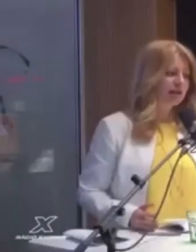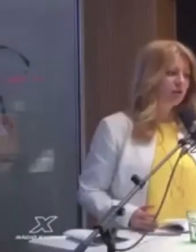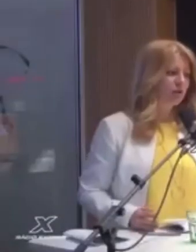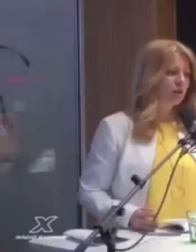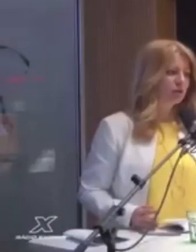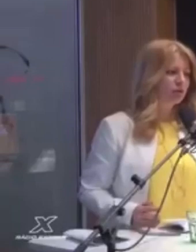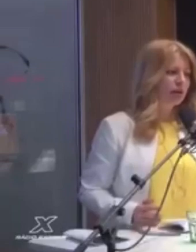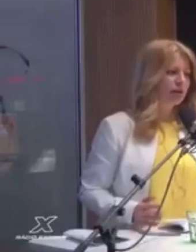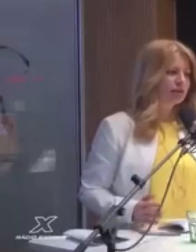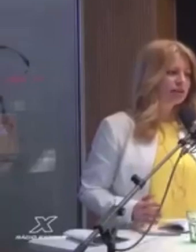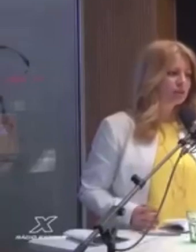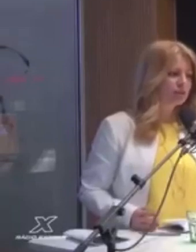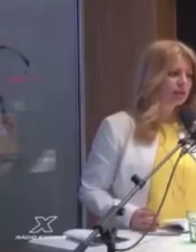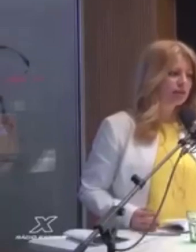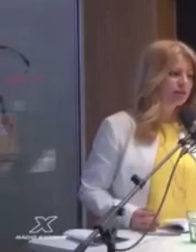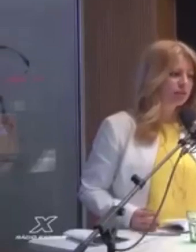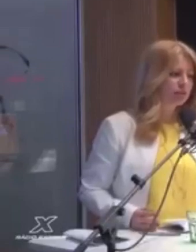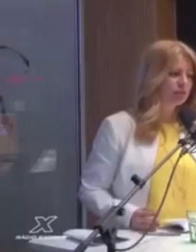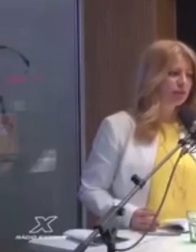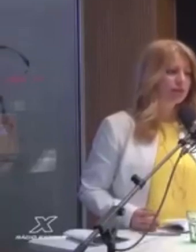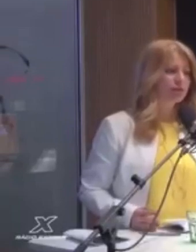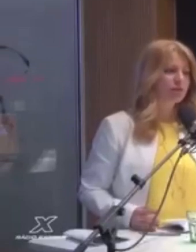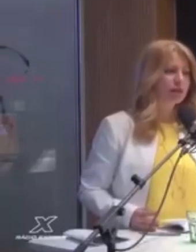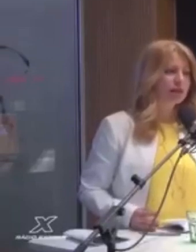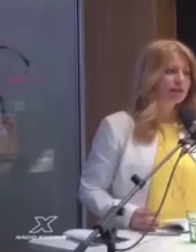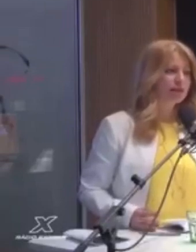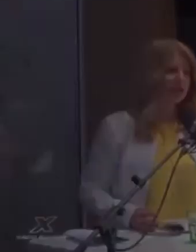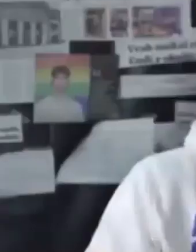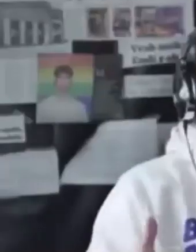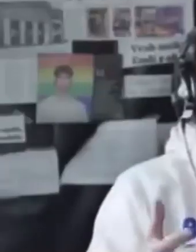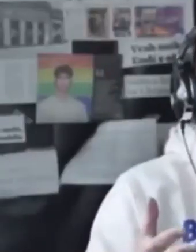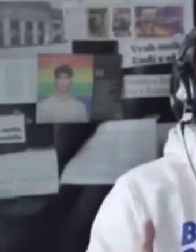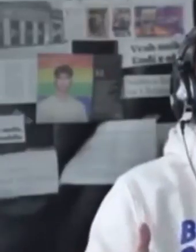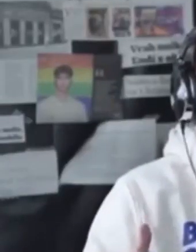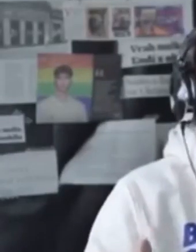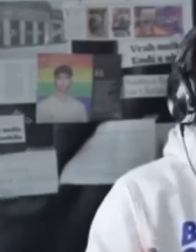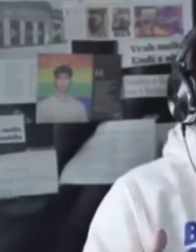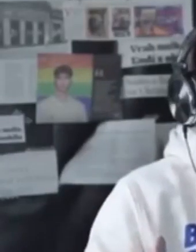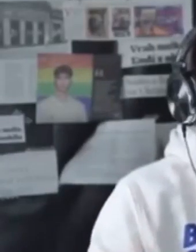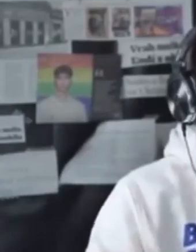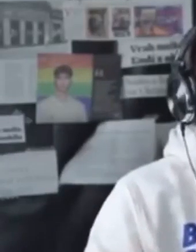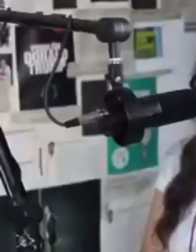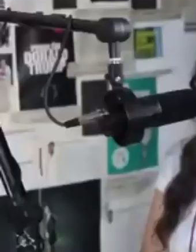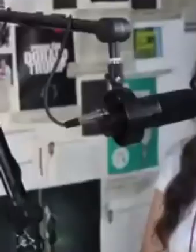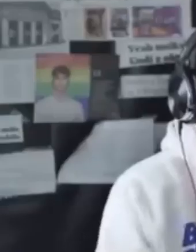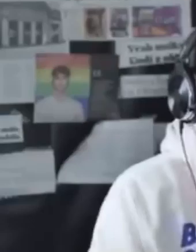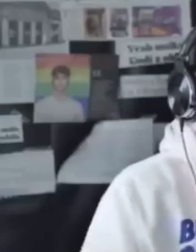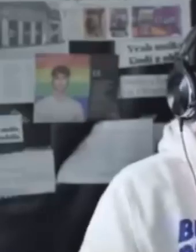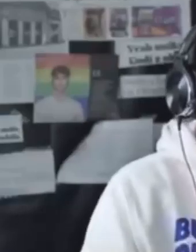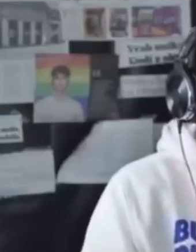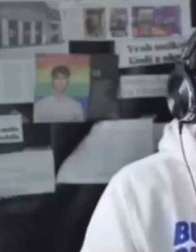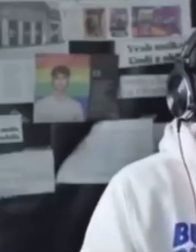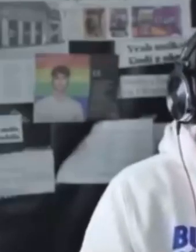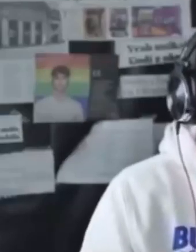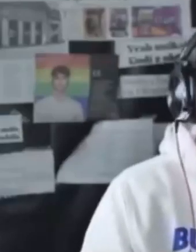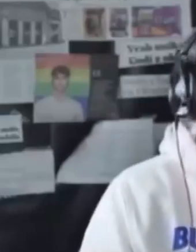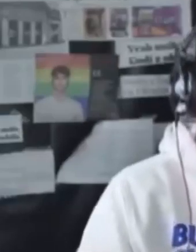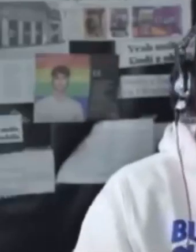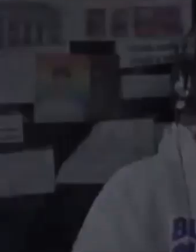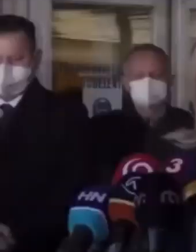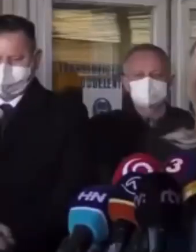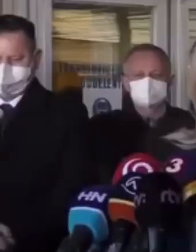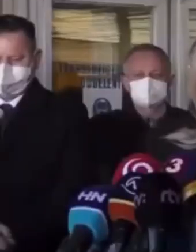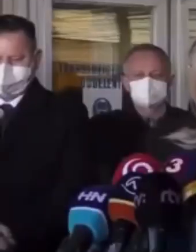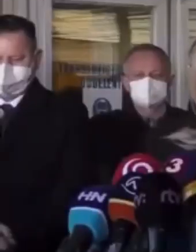sme byť krajinou, kde sa ľudia nebudú báť zomierať. Je tam prepojenie s prezidentkou Čaputovou, čak jasné, to bola naša